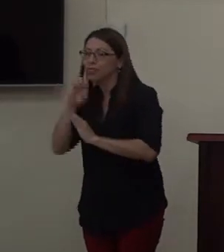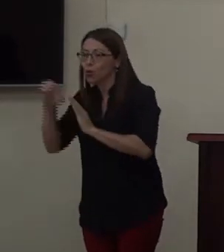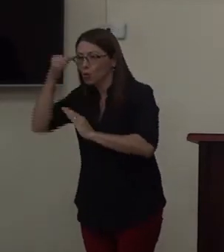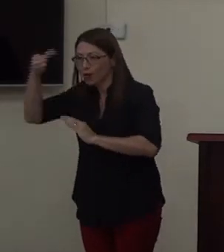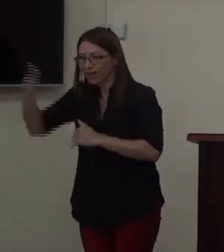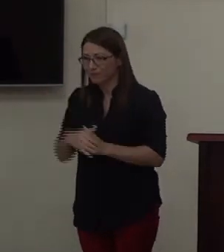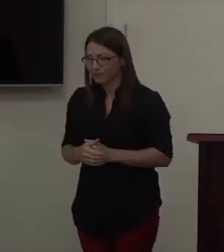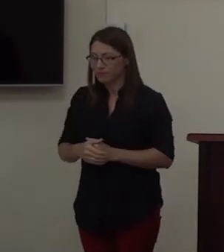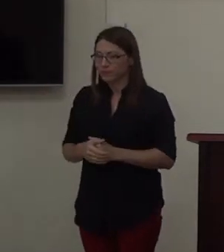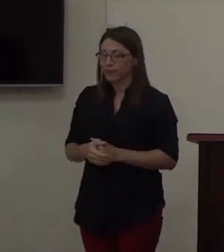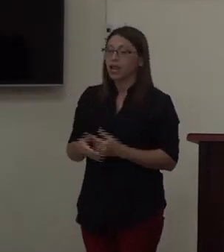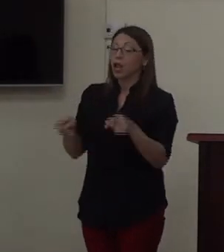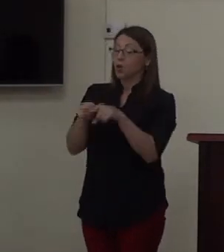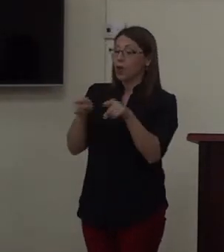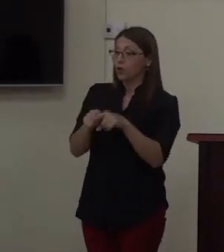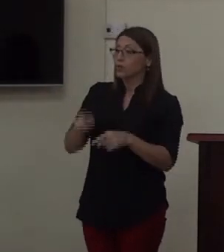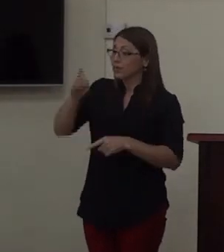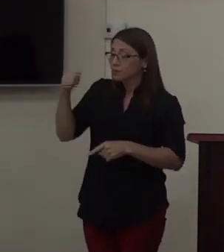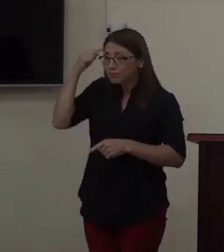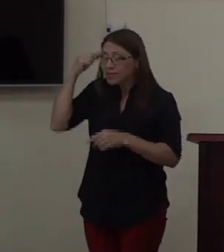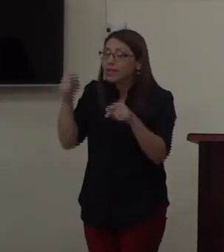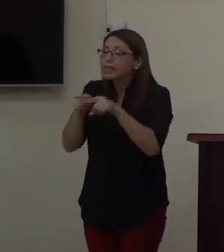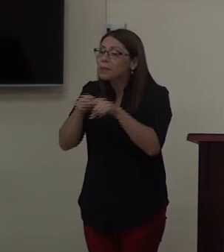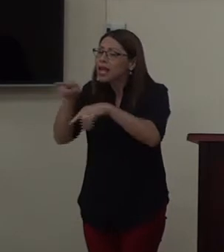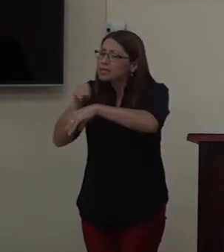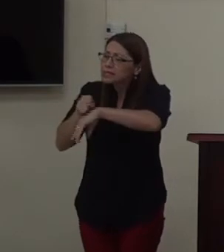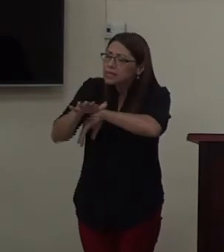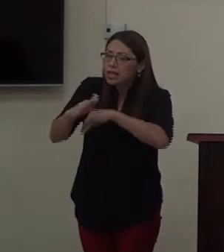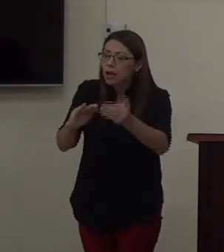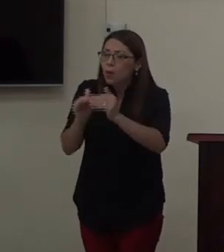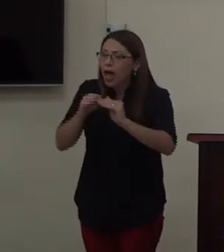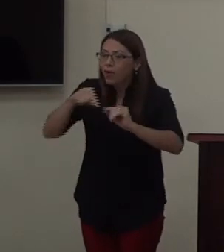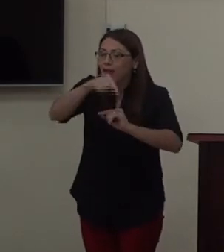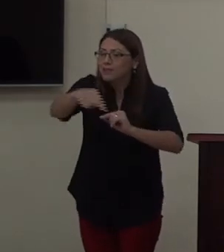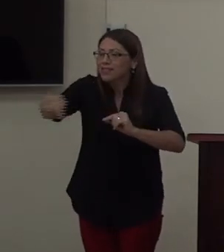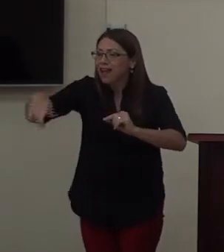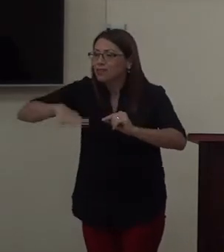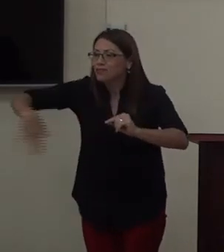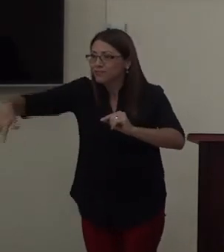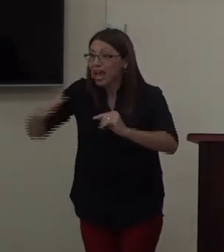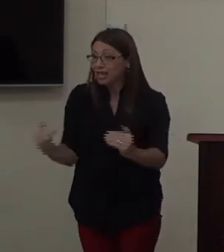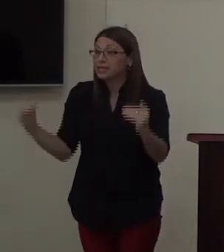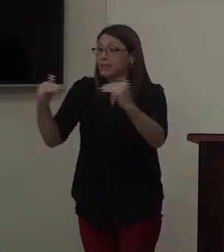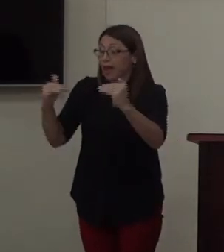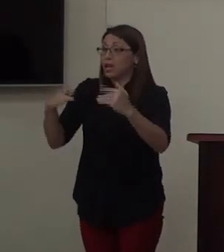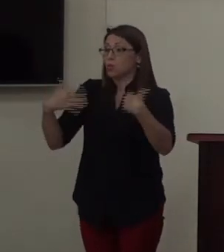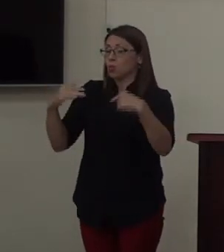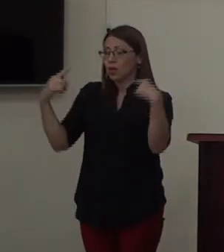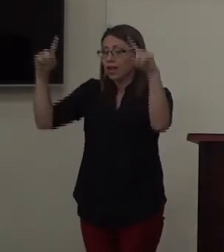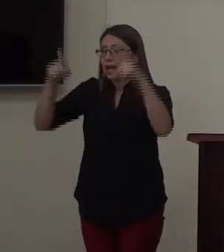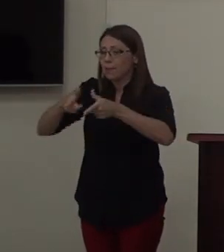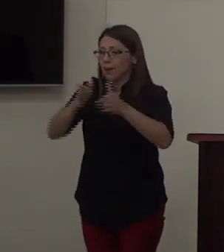Luego, tenemos que pensar que también incide el poblado del vecindario, a ese nivel llega la planificación lingüística, por ejemplo,